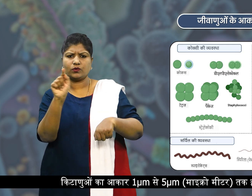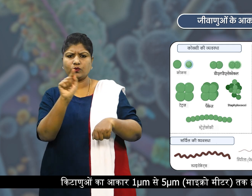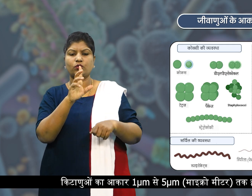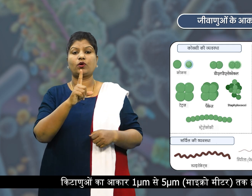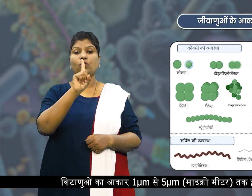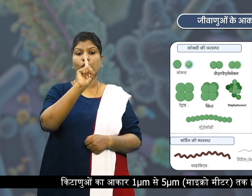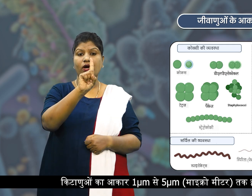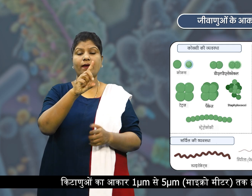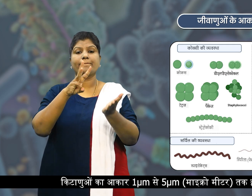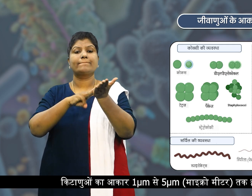तक हो जाता है,